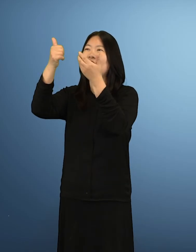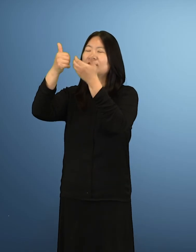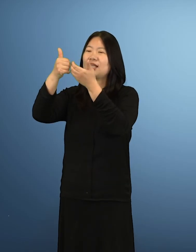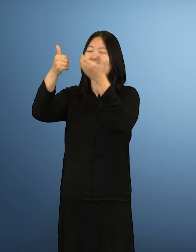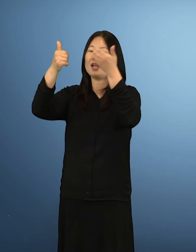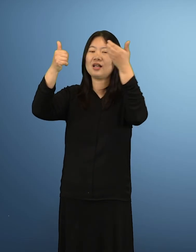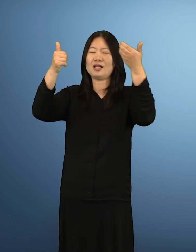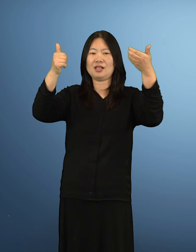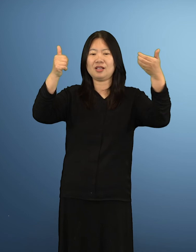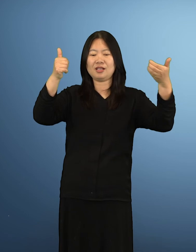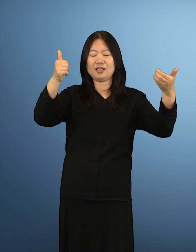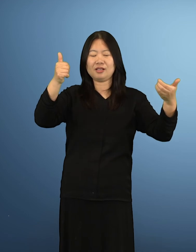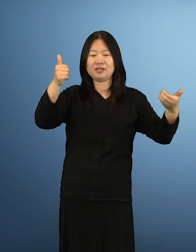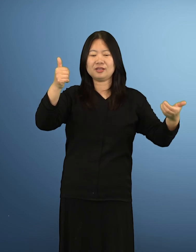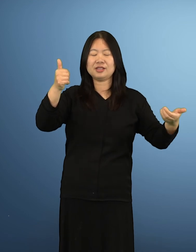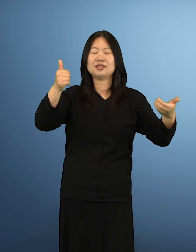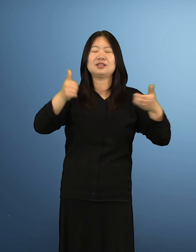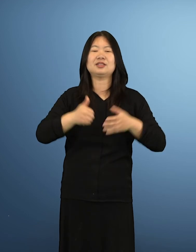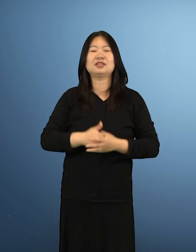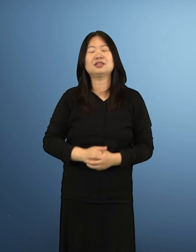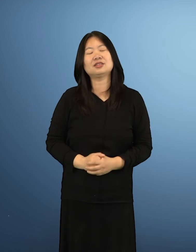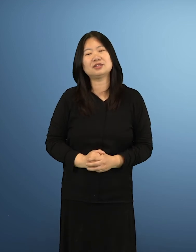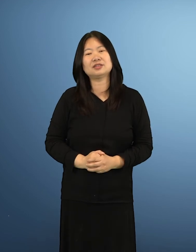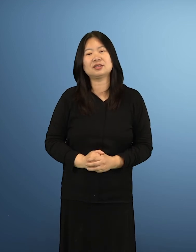나를 떠나